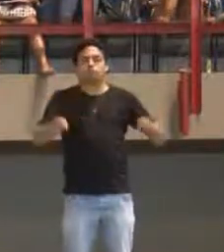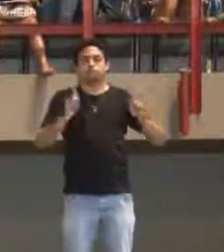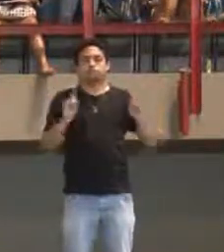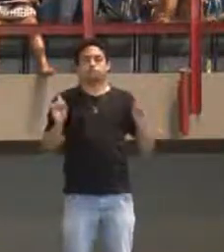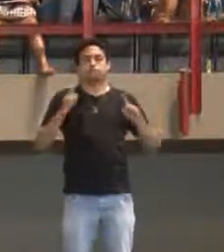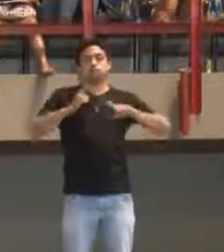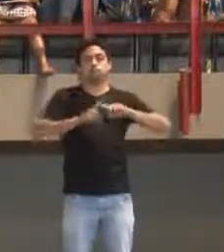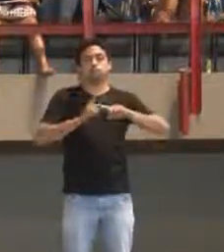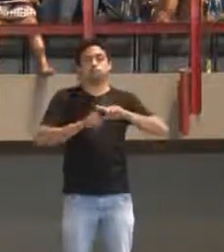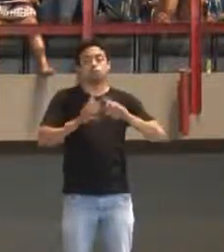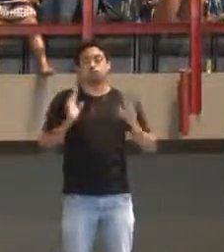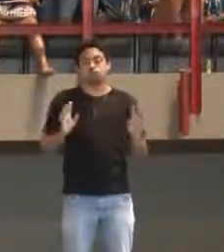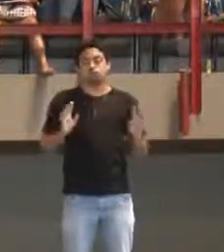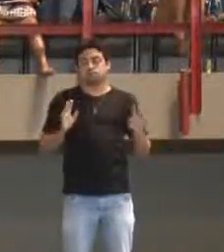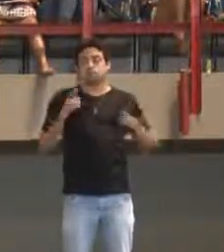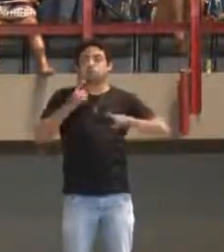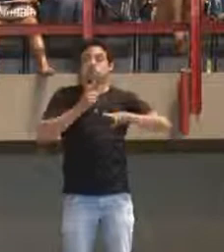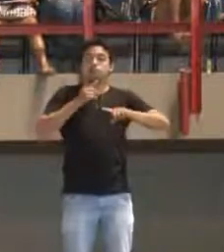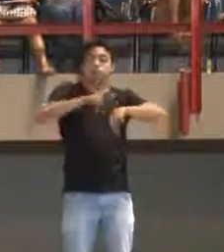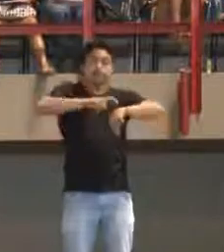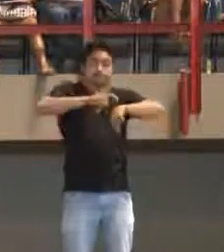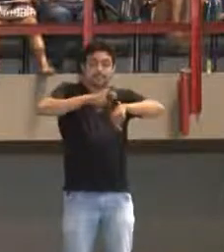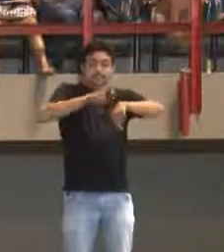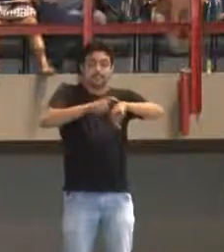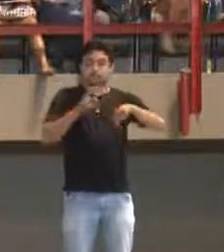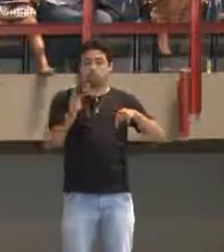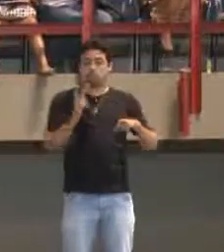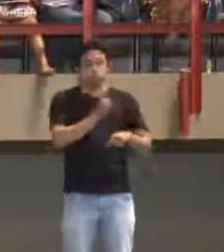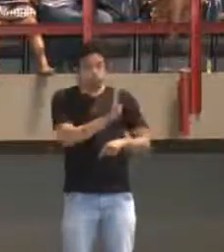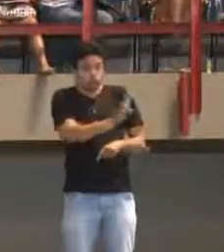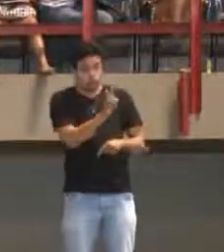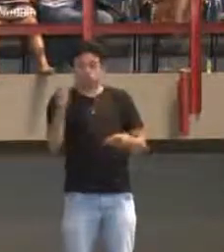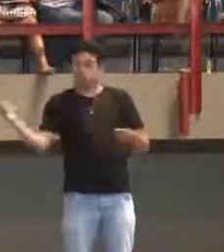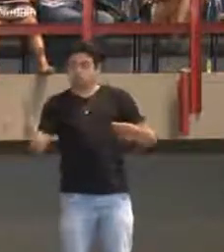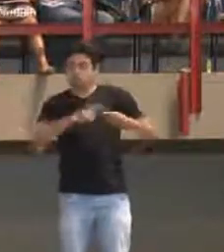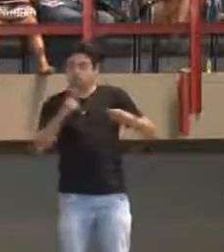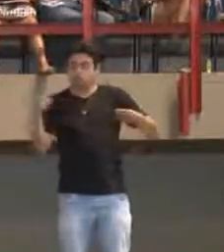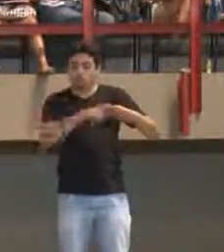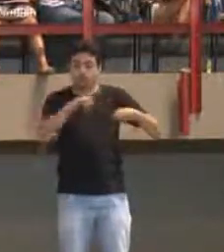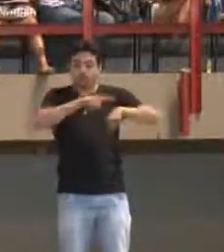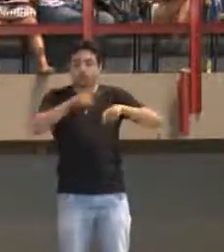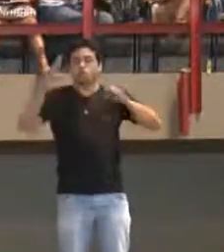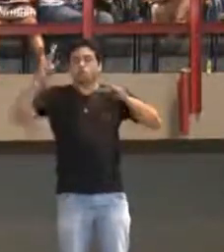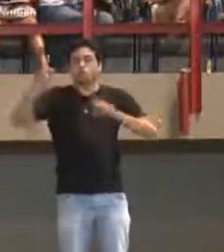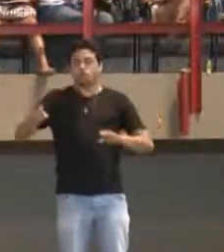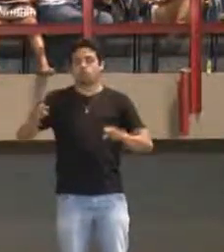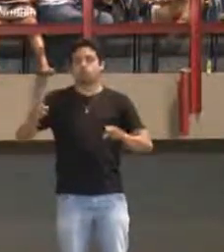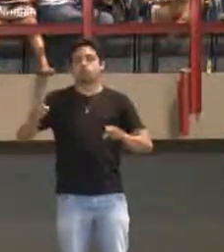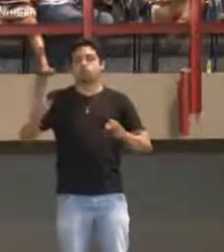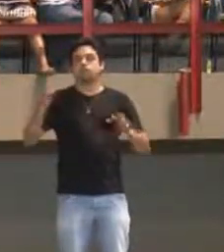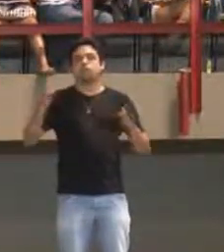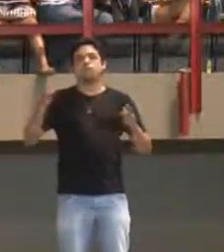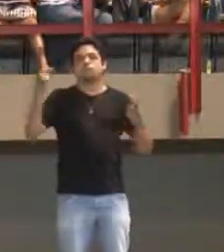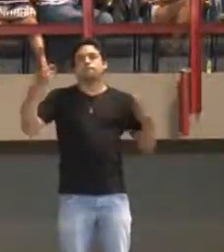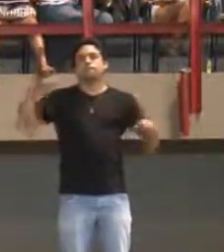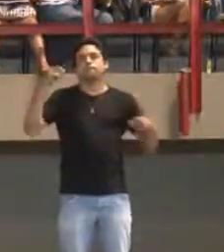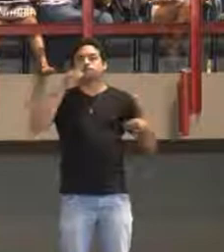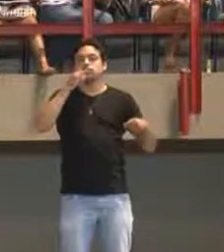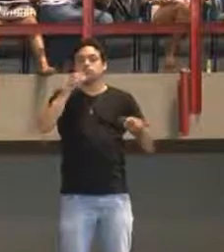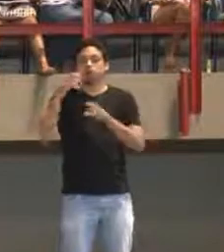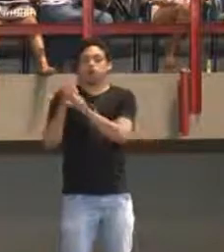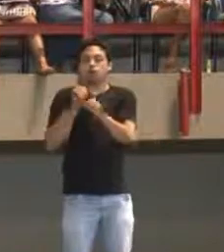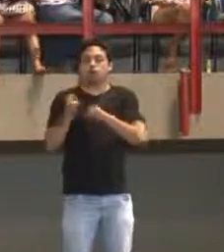necessidade. Por quê? Porque o tempo de volta dos dois é igual. Então eu não preciso considerar o tempo de